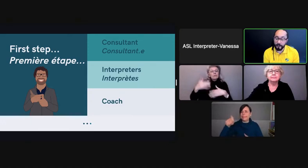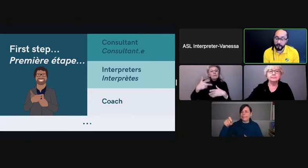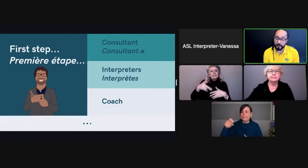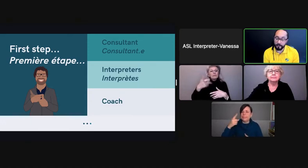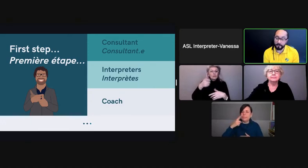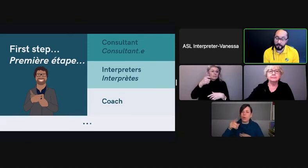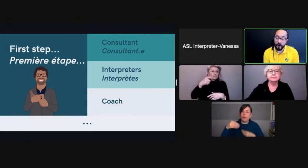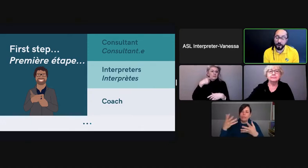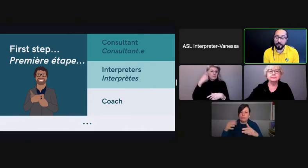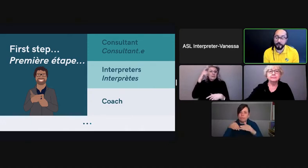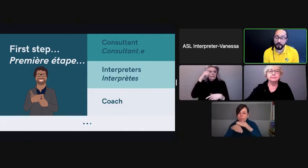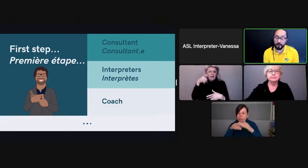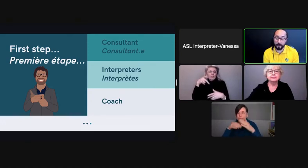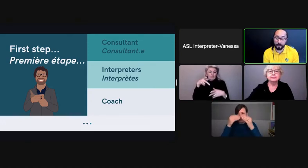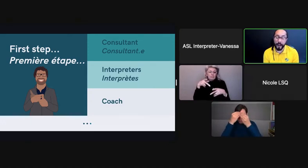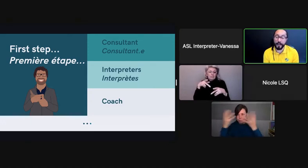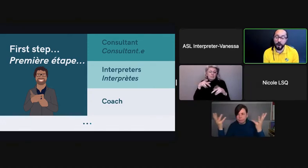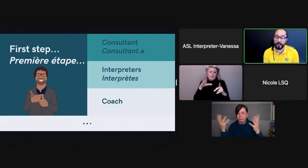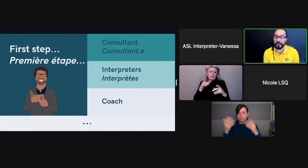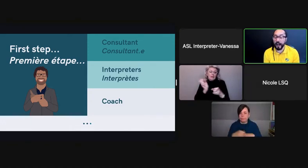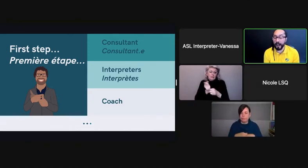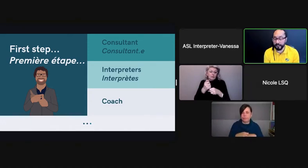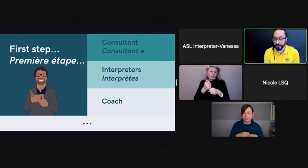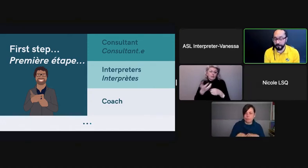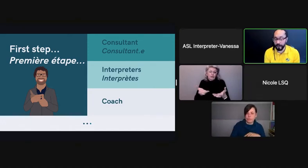de production.